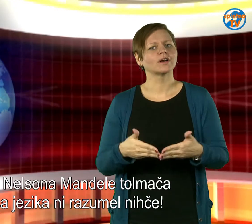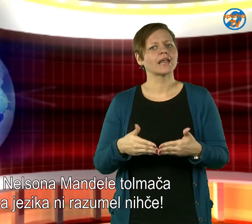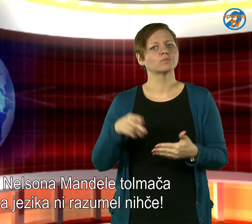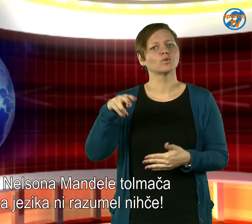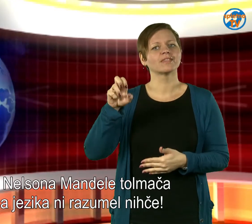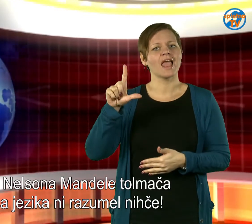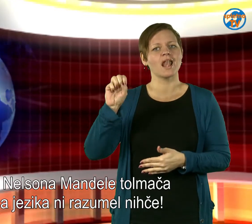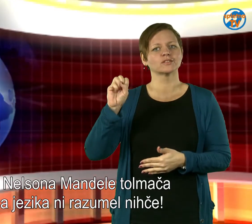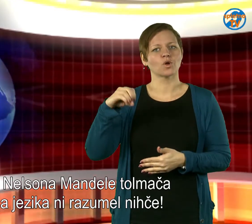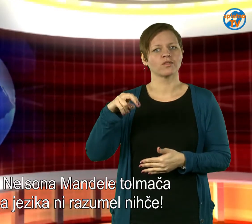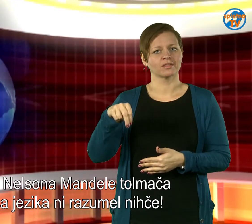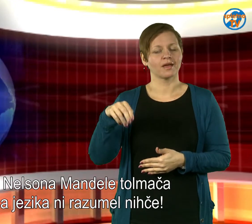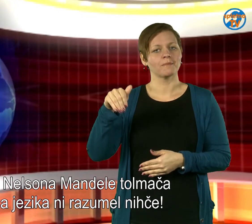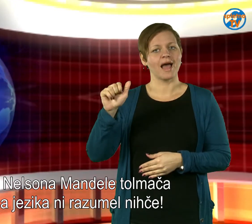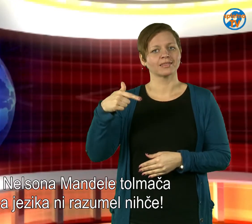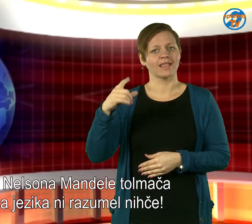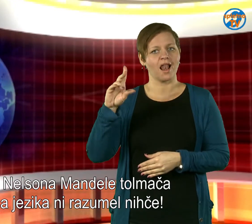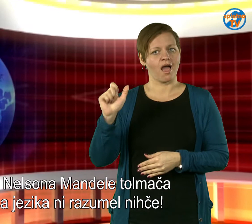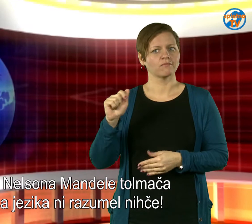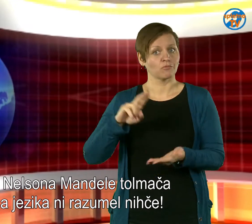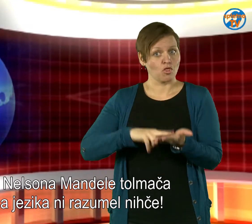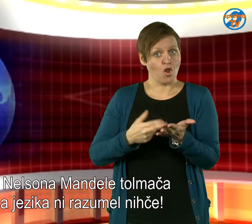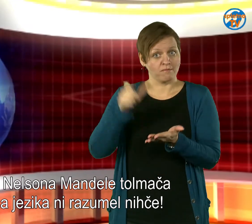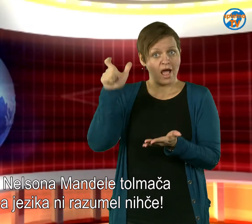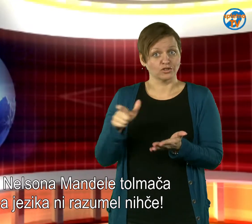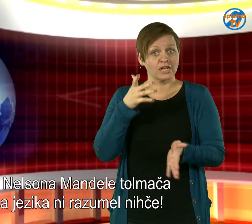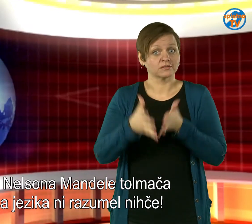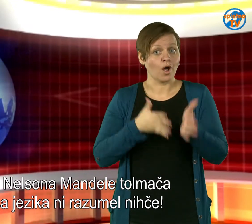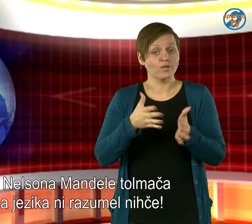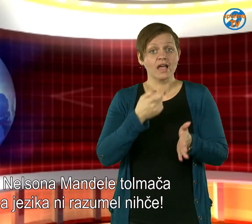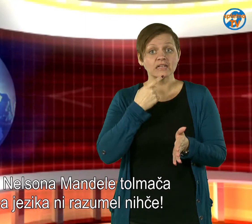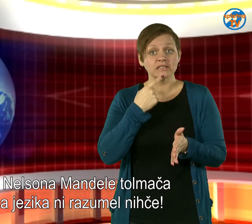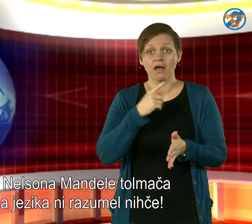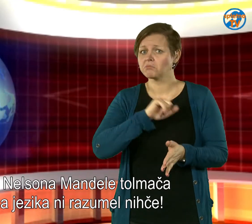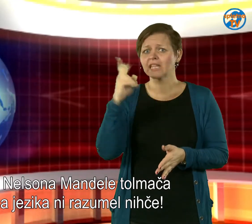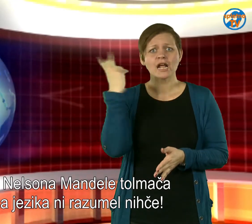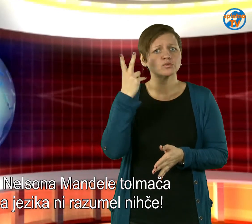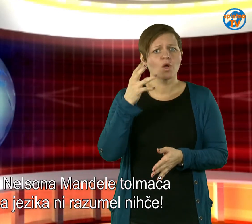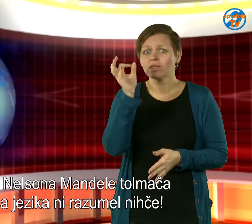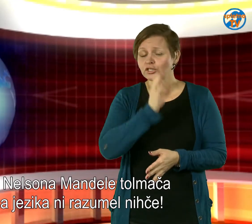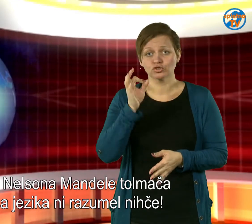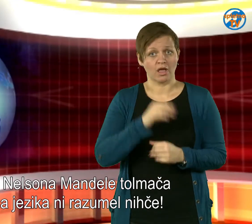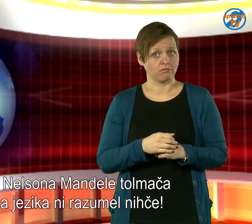Na pogrebu Nelsona Mandele tolmača znakovnega jezika ni razumel nihče, niti gluhi.